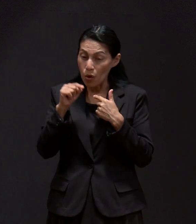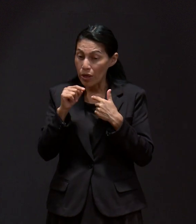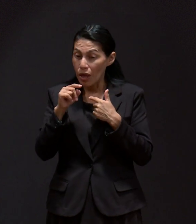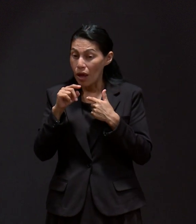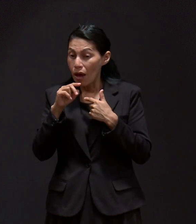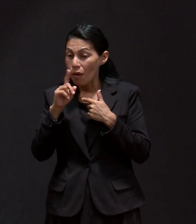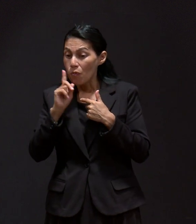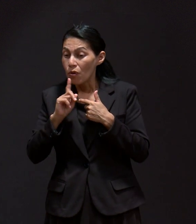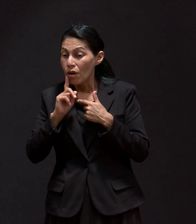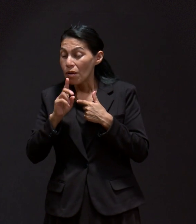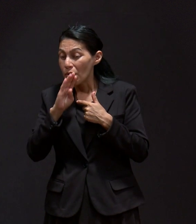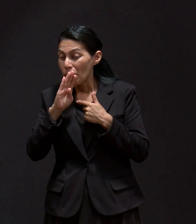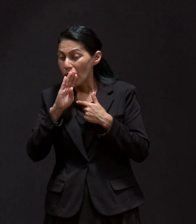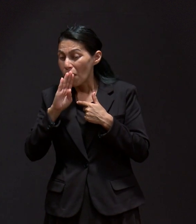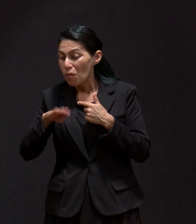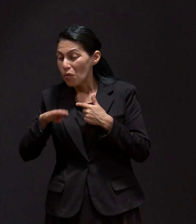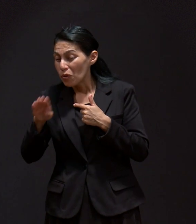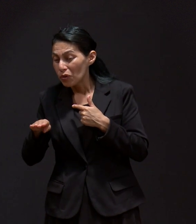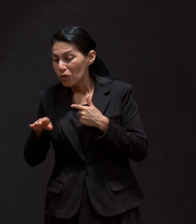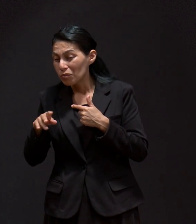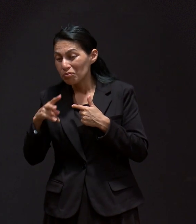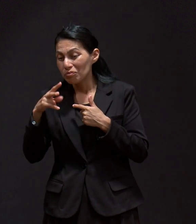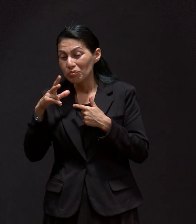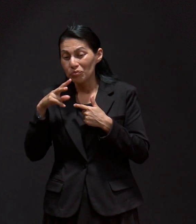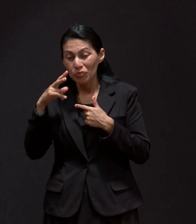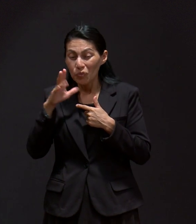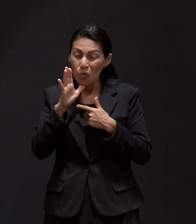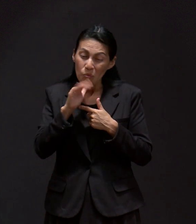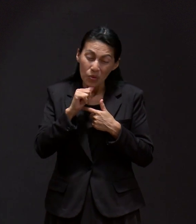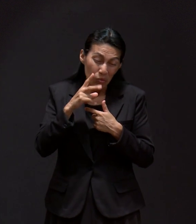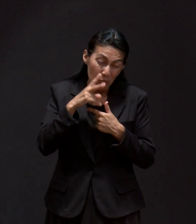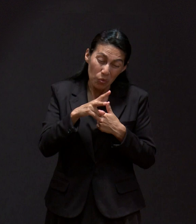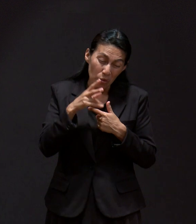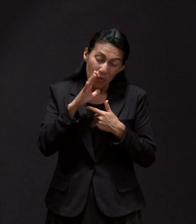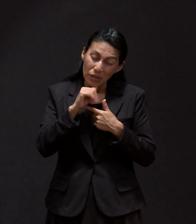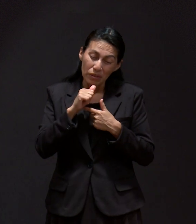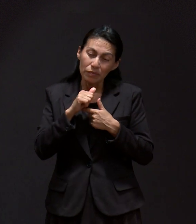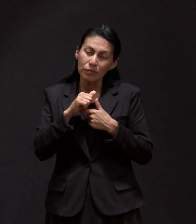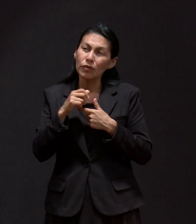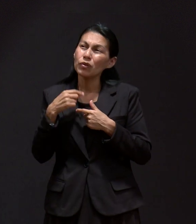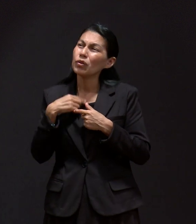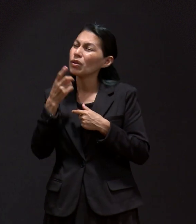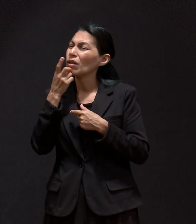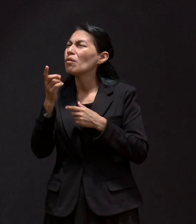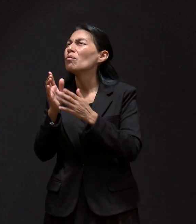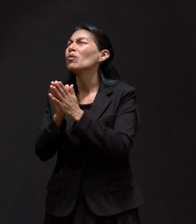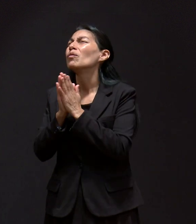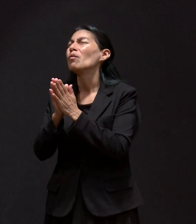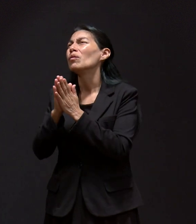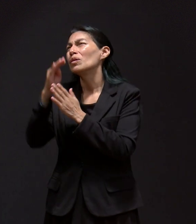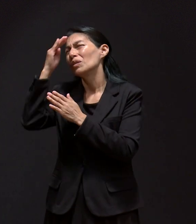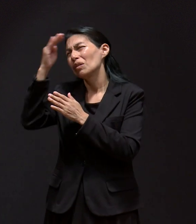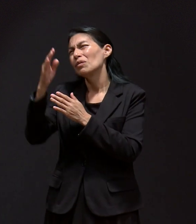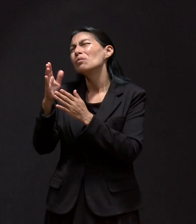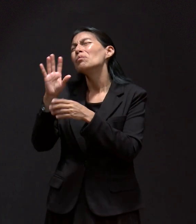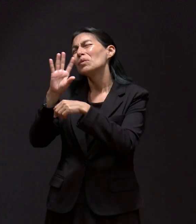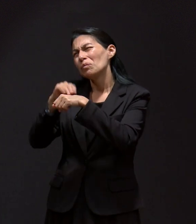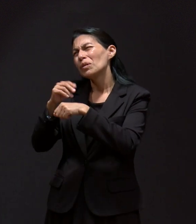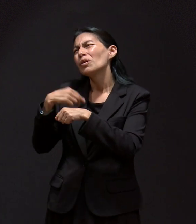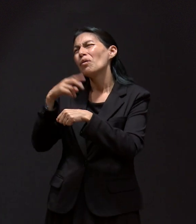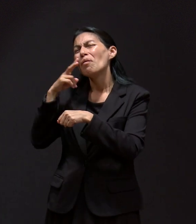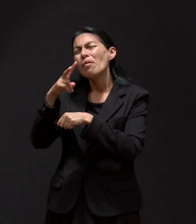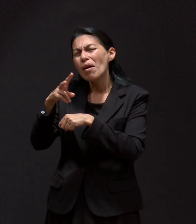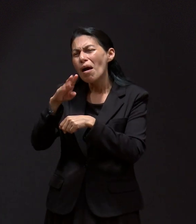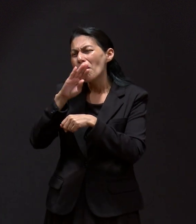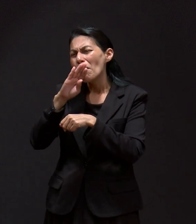estar el momento de su muerte y cuando yo me vine para acá le decía señor por favor permíteme ver esto y mi